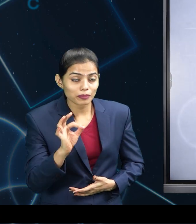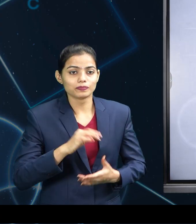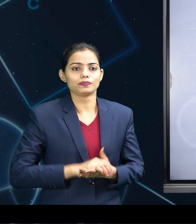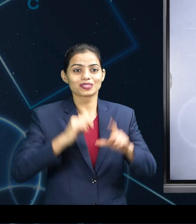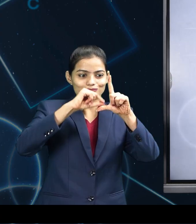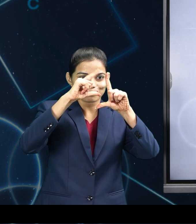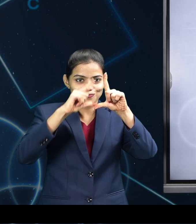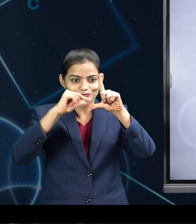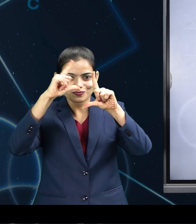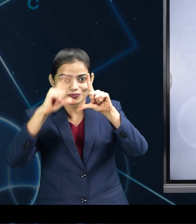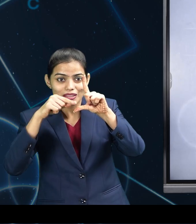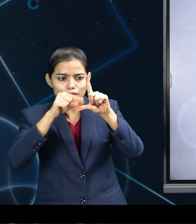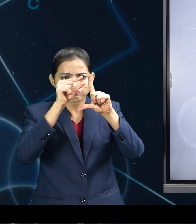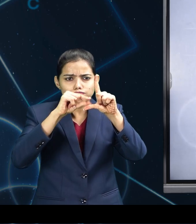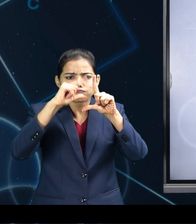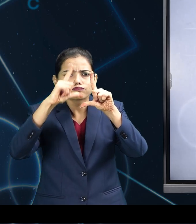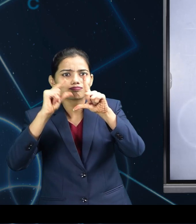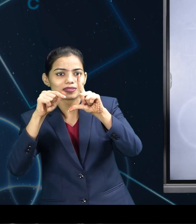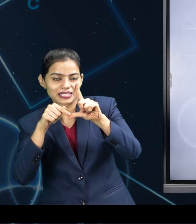महत्त्वाच्या संज्ञा संख्याशास्त्र,